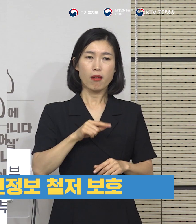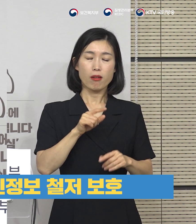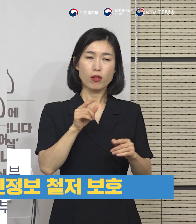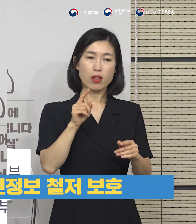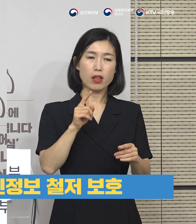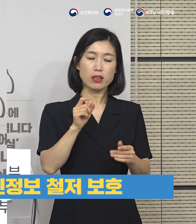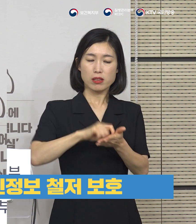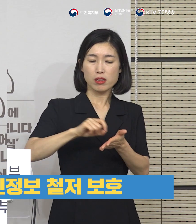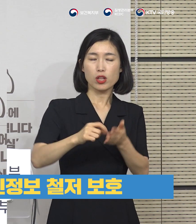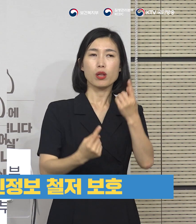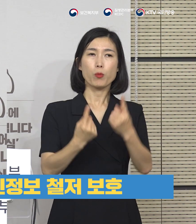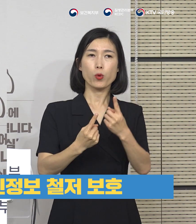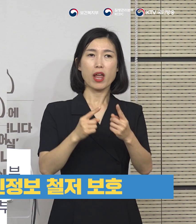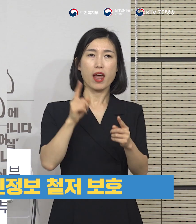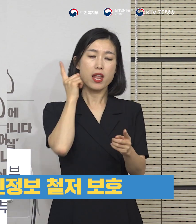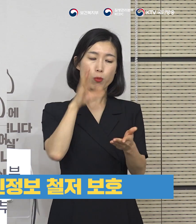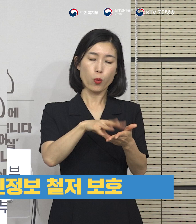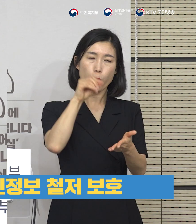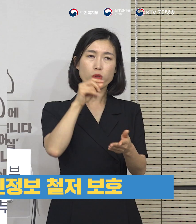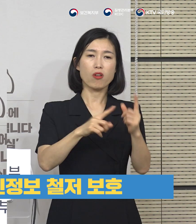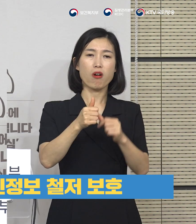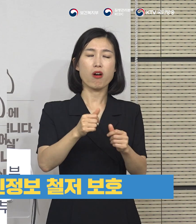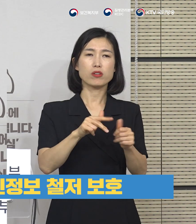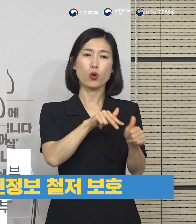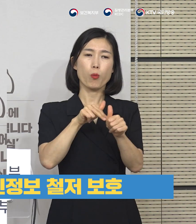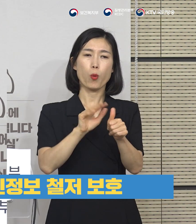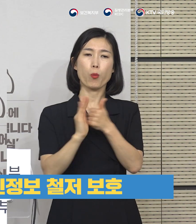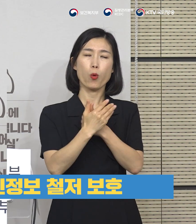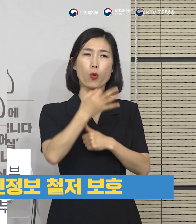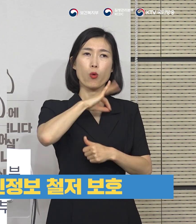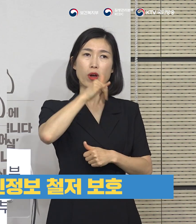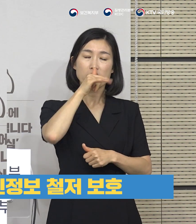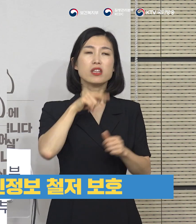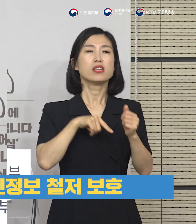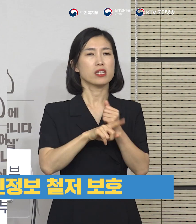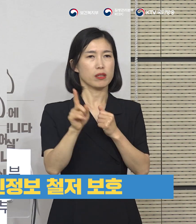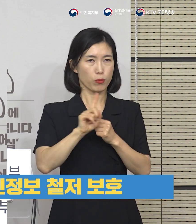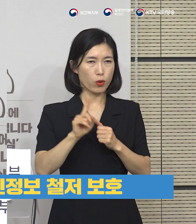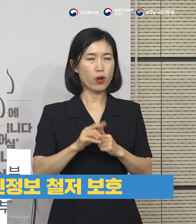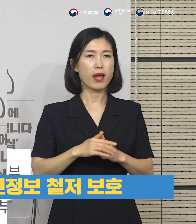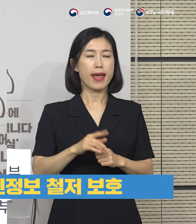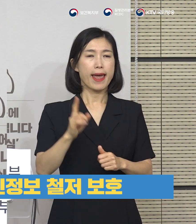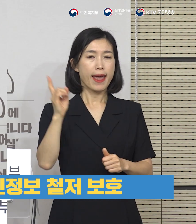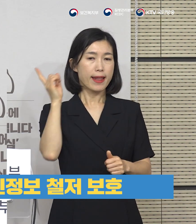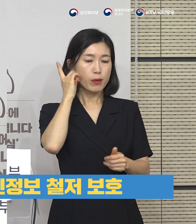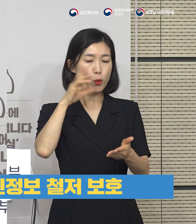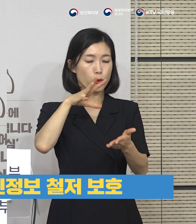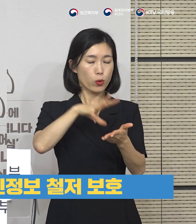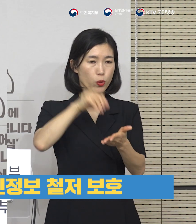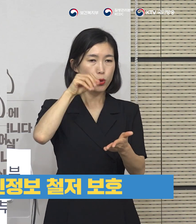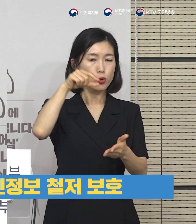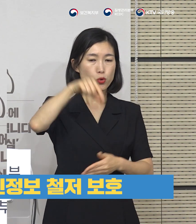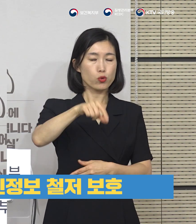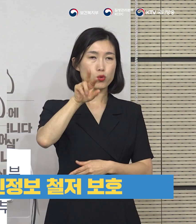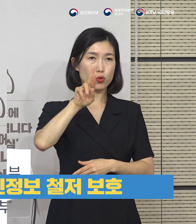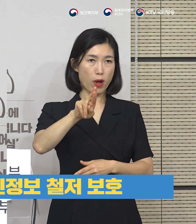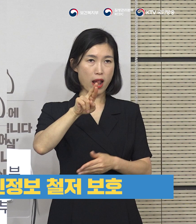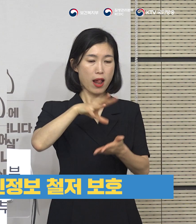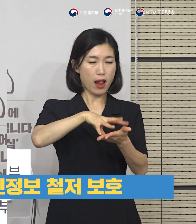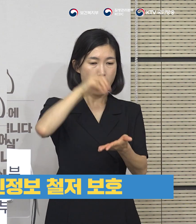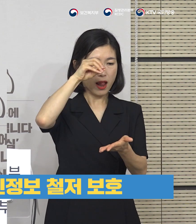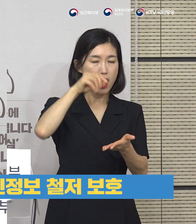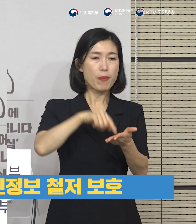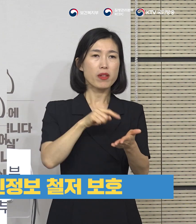있는 근거는 하나는 본인이 QR코드를 생성을 하면 이 QR코드에 대한 인적사항은 QR코드